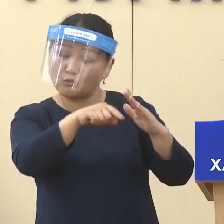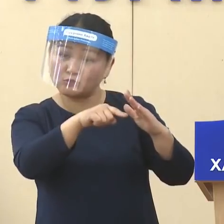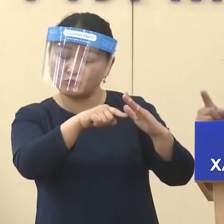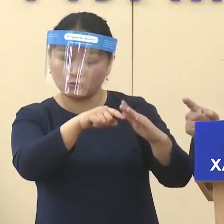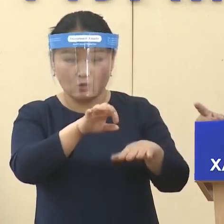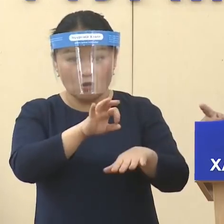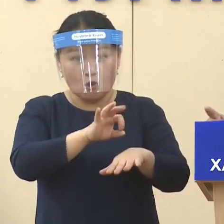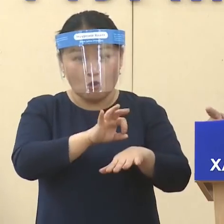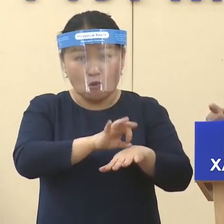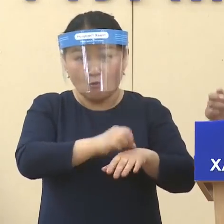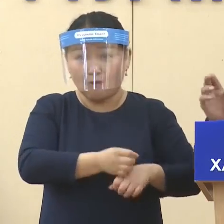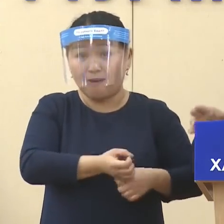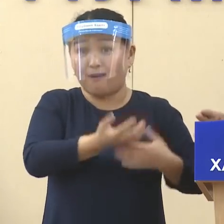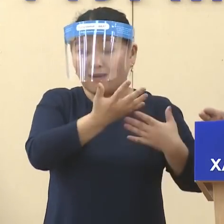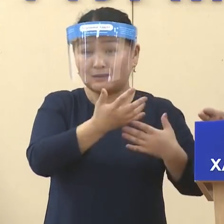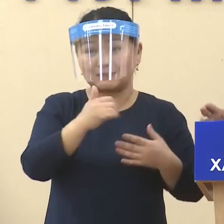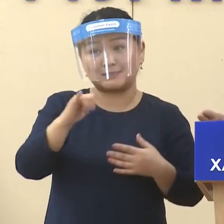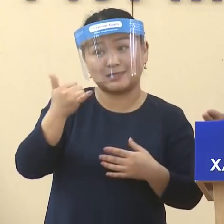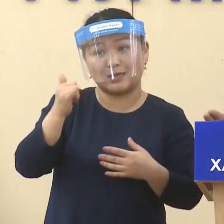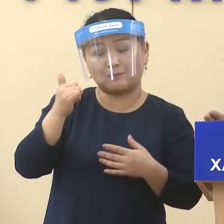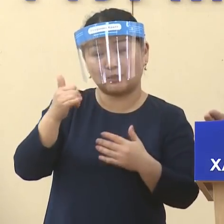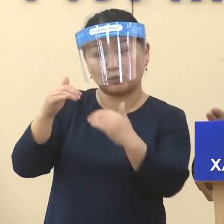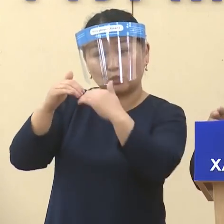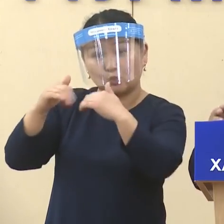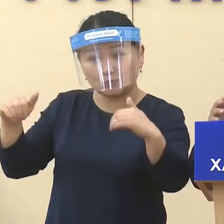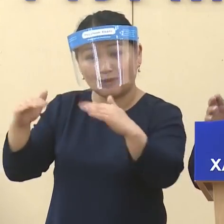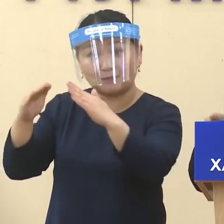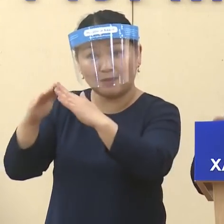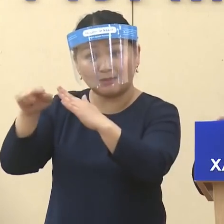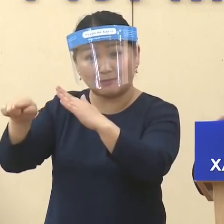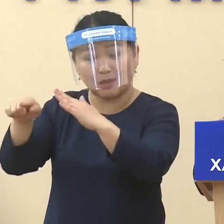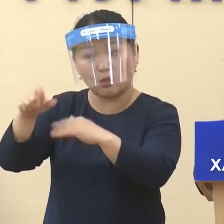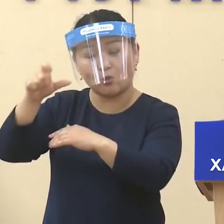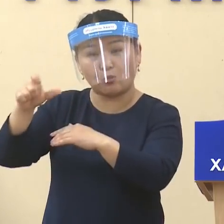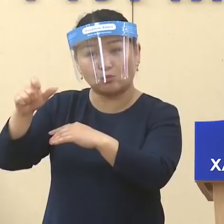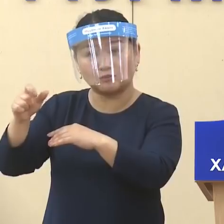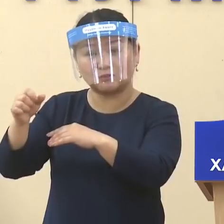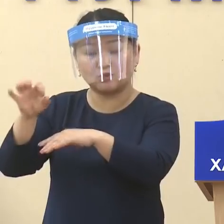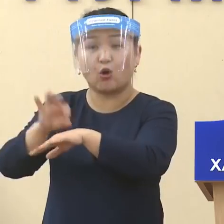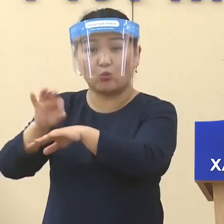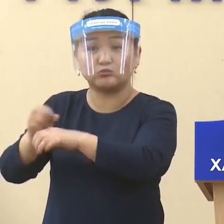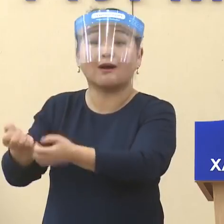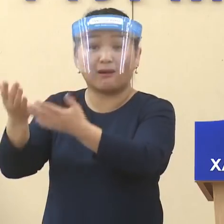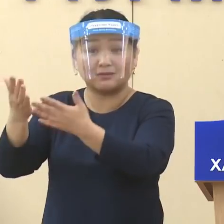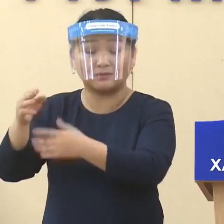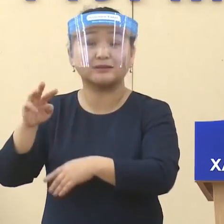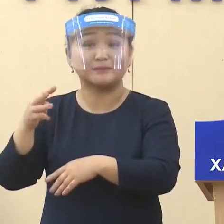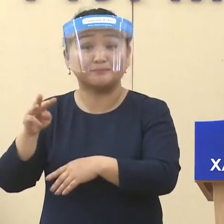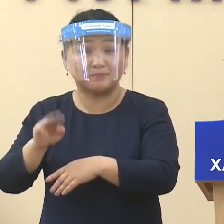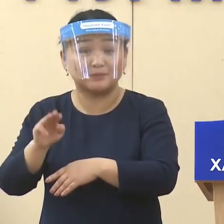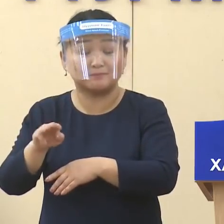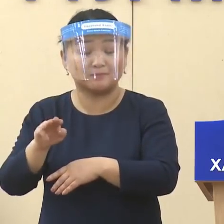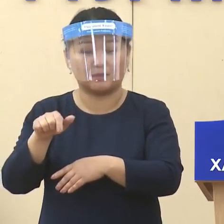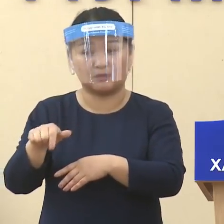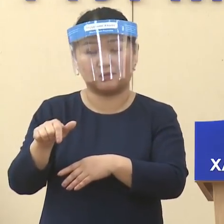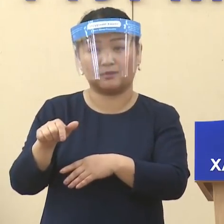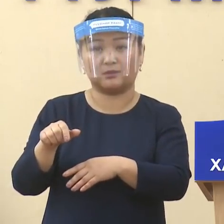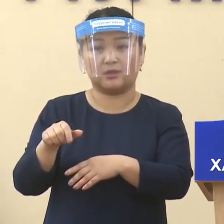байна. А мөн зарим нэг тусгаарлах ажилтны байрлуу очисон улсуудаас илэрж байна тийм ээ. Тэгвэл тэд нар бол